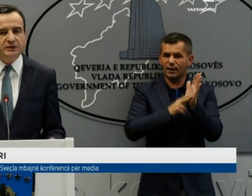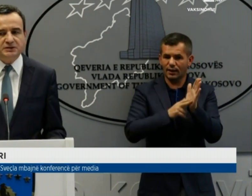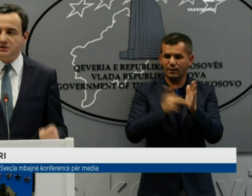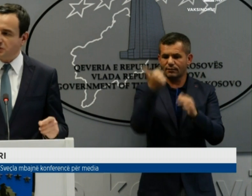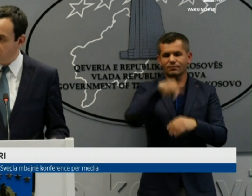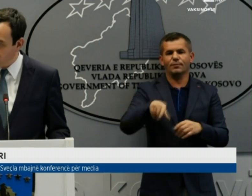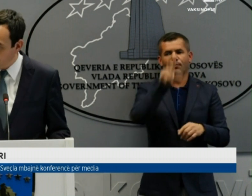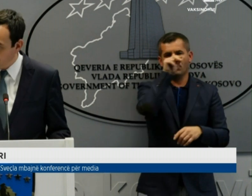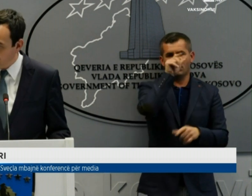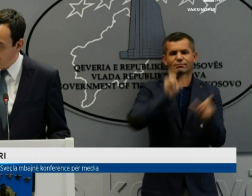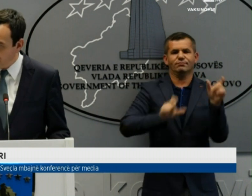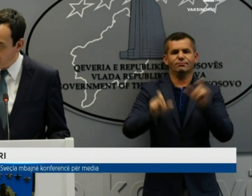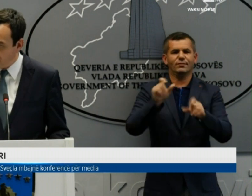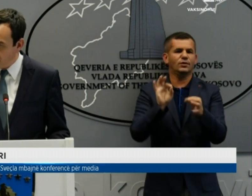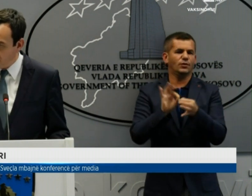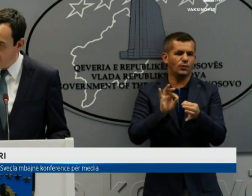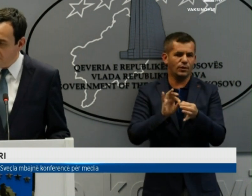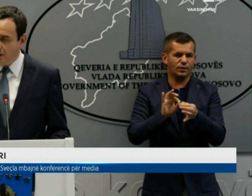speciale e policisë është aty.